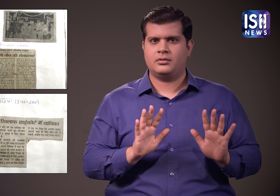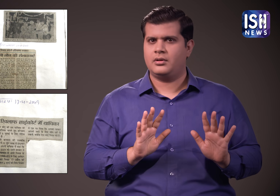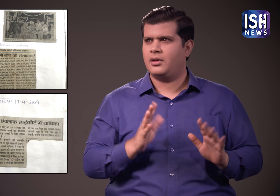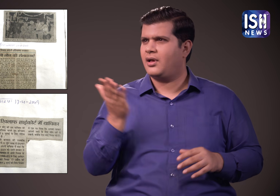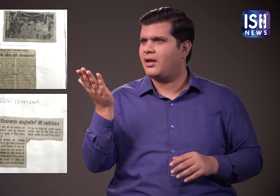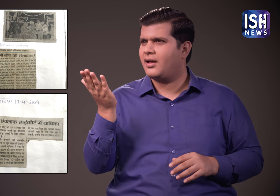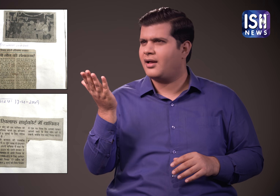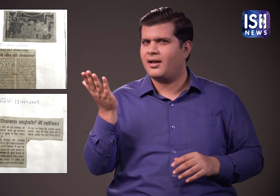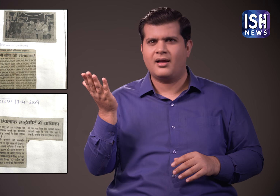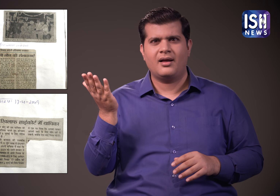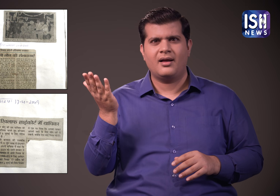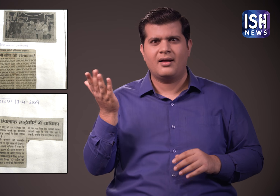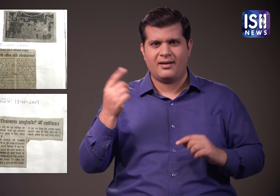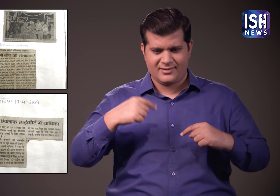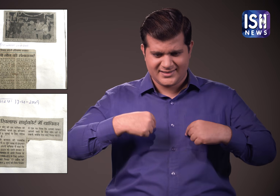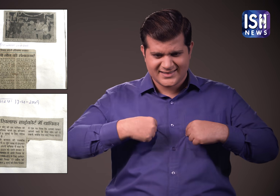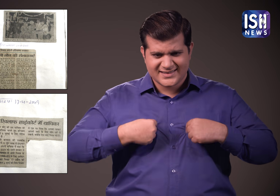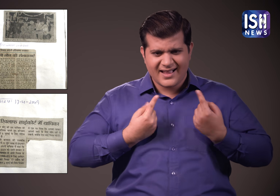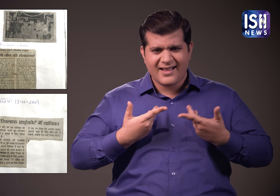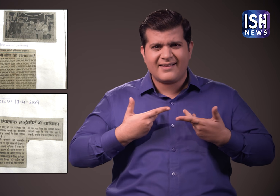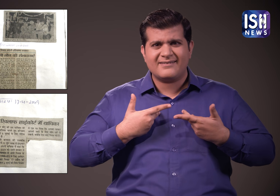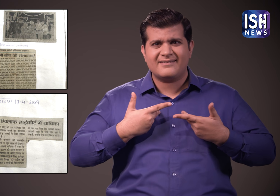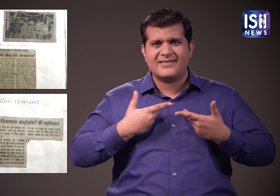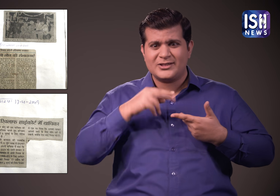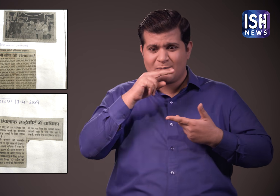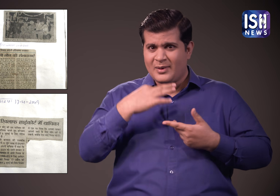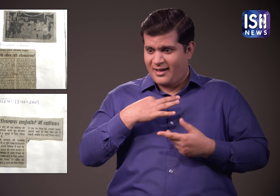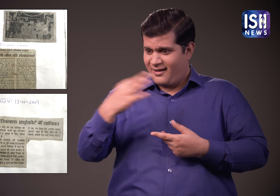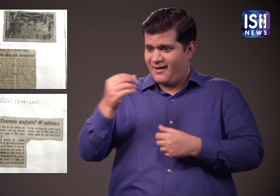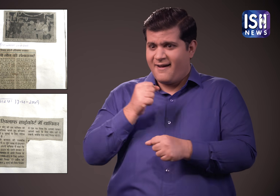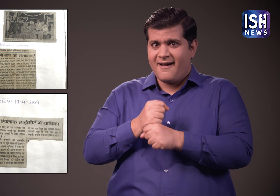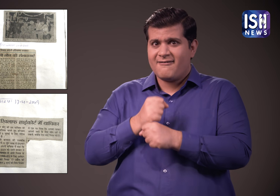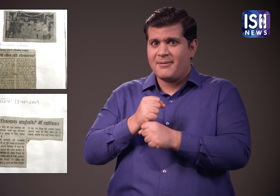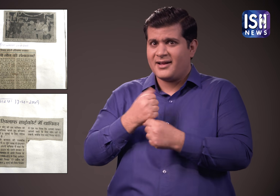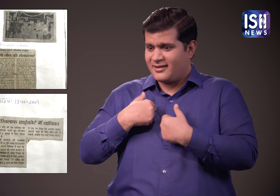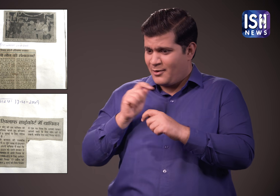के सद्रसों की शादी के लिए उबलब्ध है कितनी अजीब बात है, खुद की शादी के लिए नहीं दिया जाता है लोन